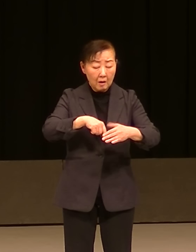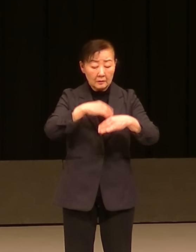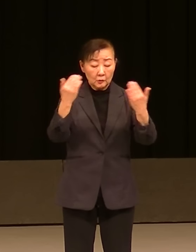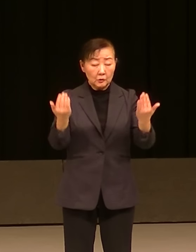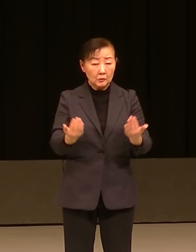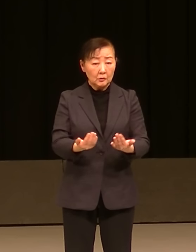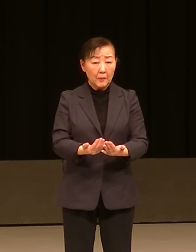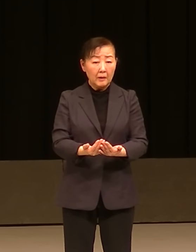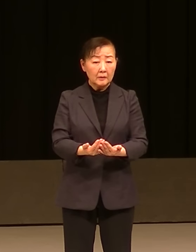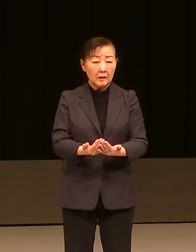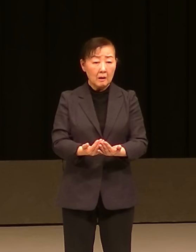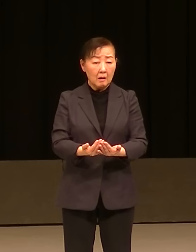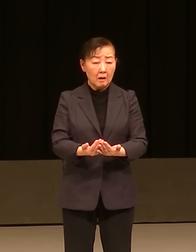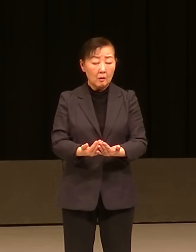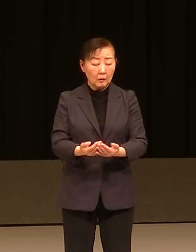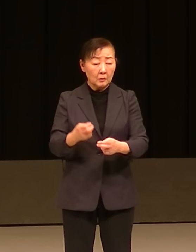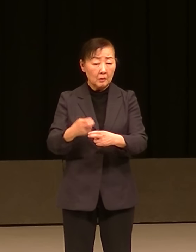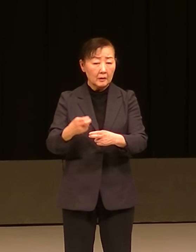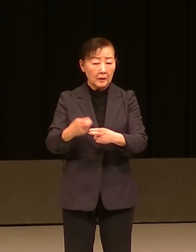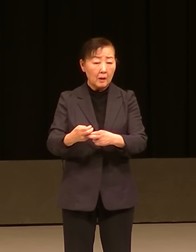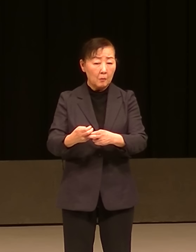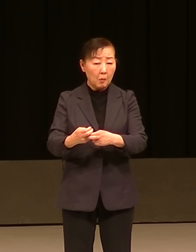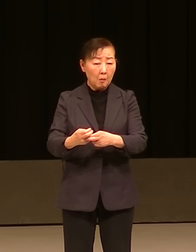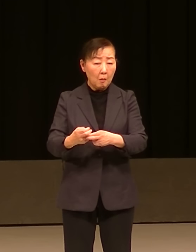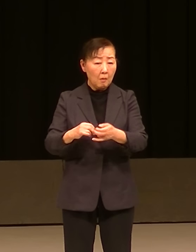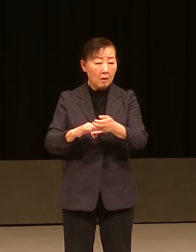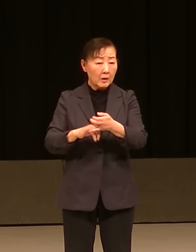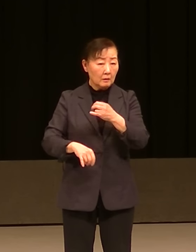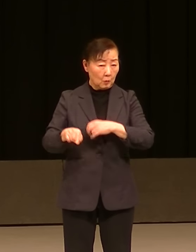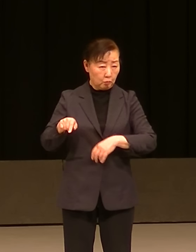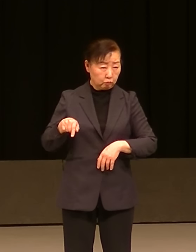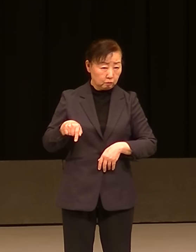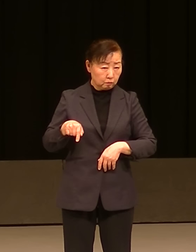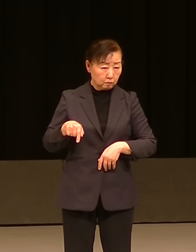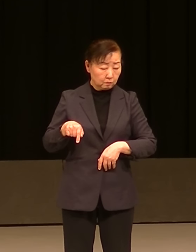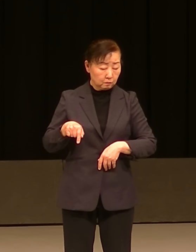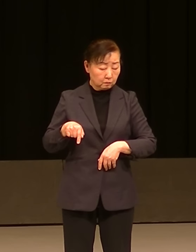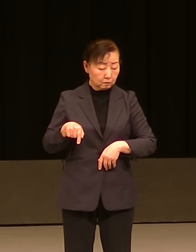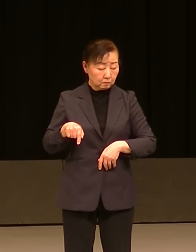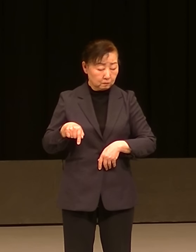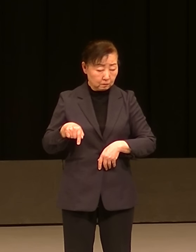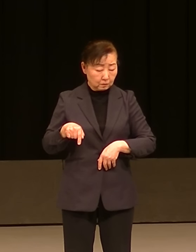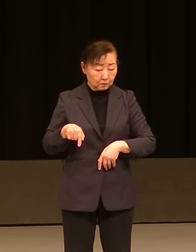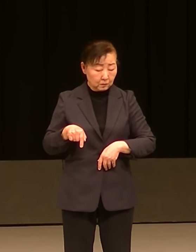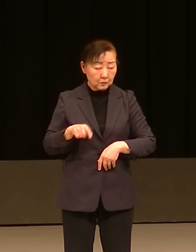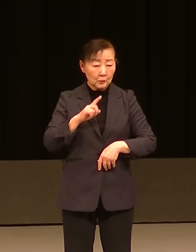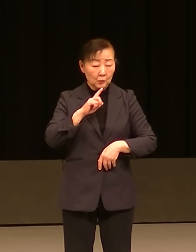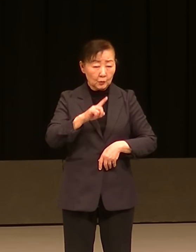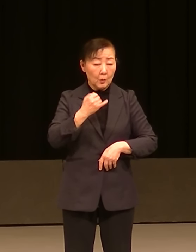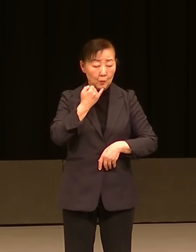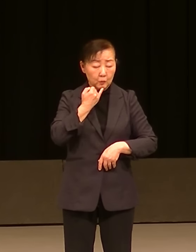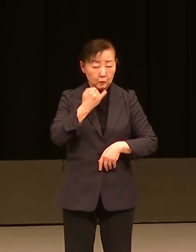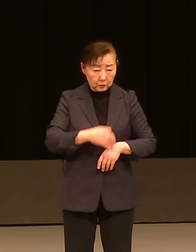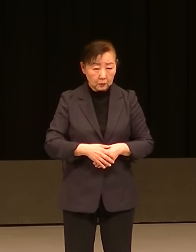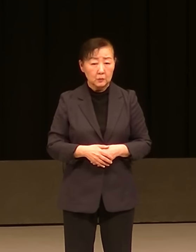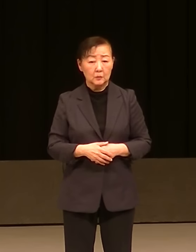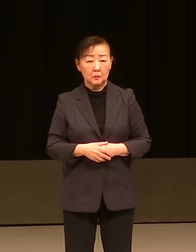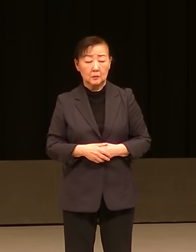が、この、憲法違反であるというふうに、言って、間違いのない、ところだ